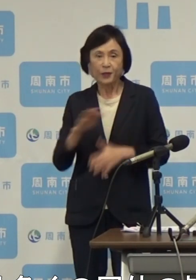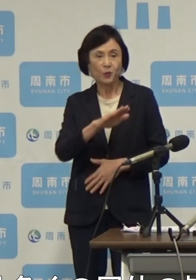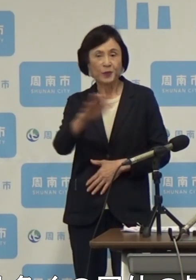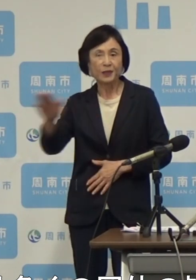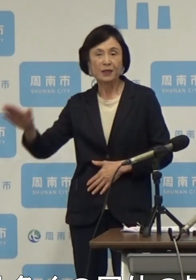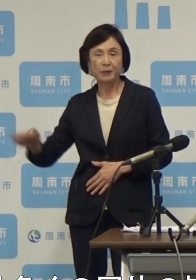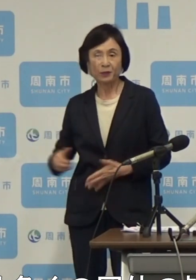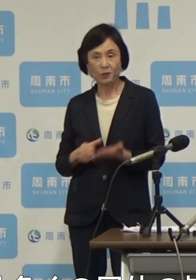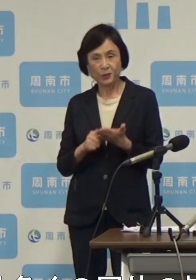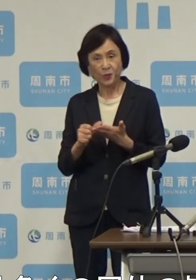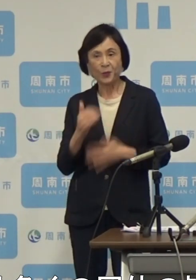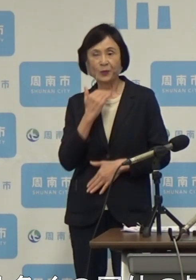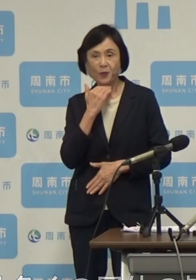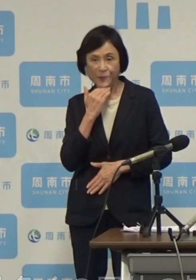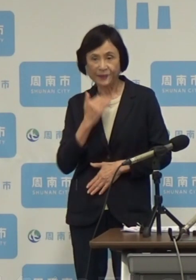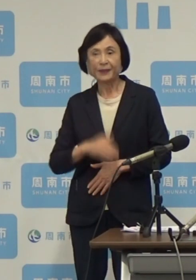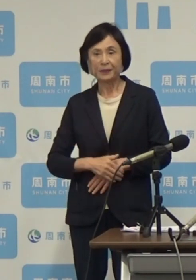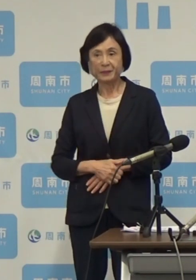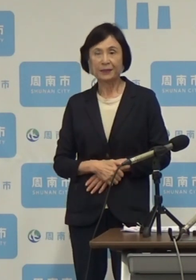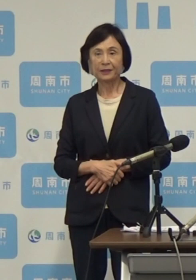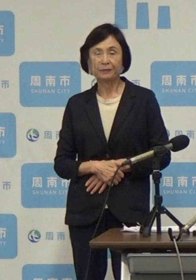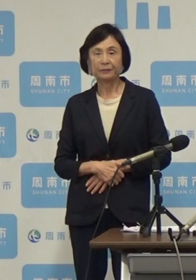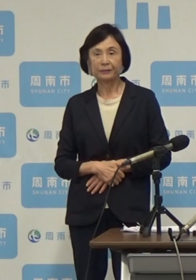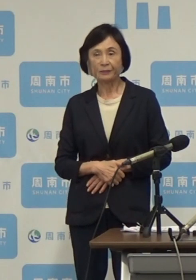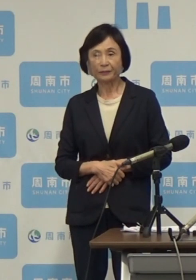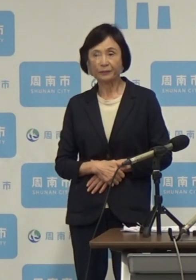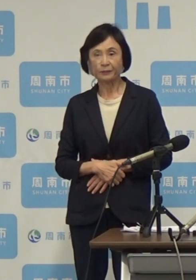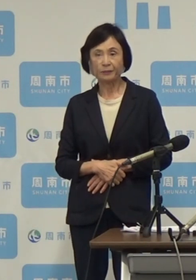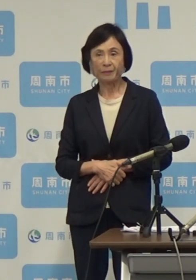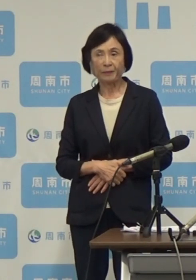登録をお待ちしております。